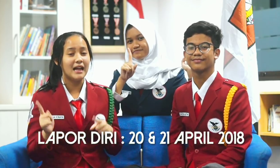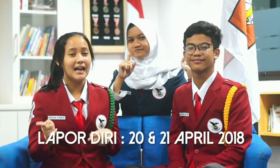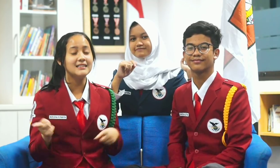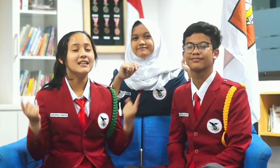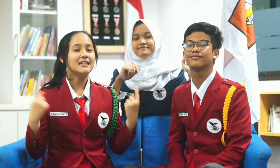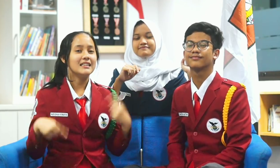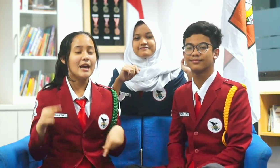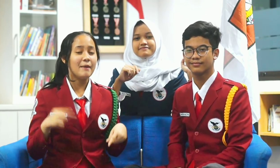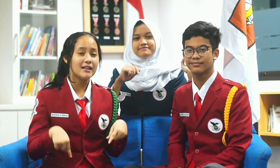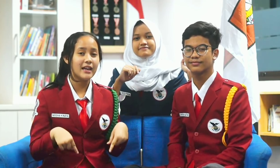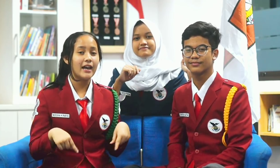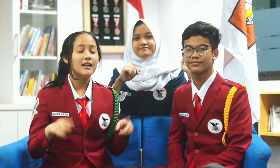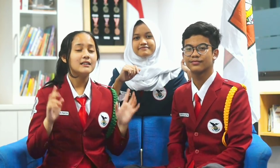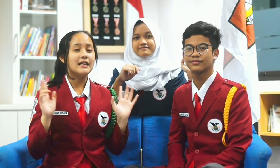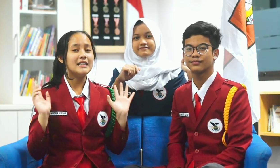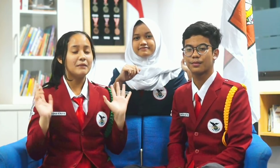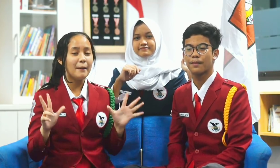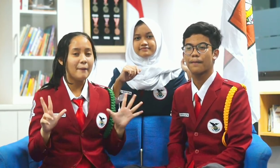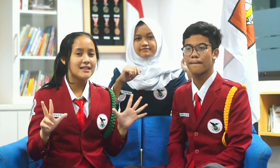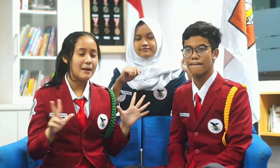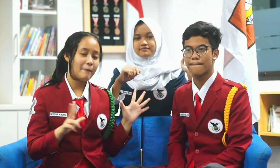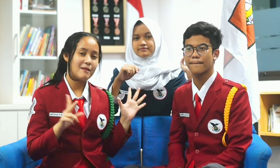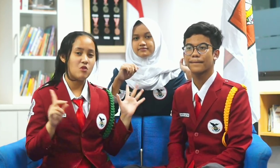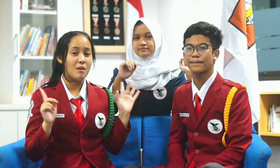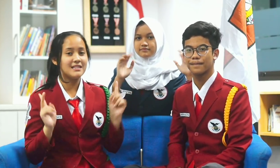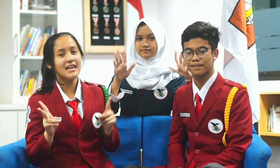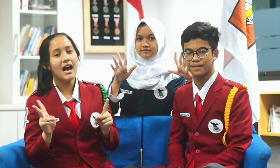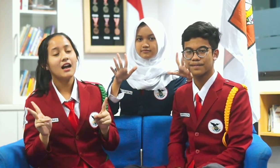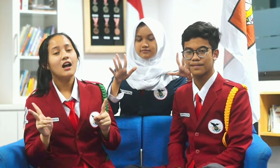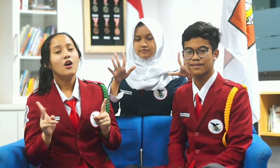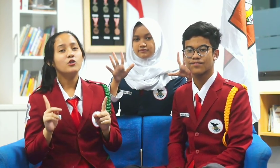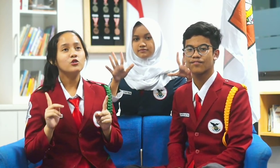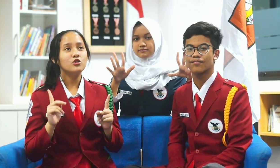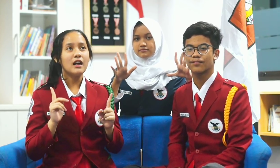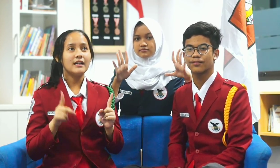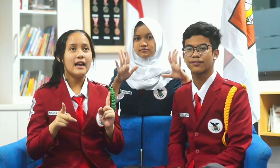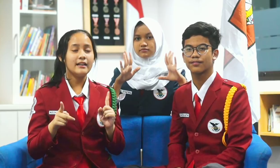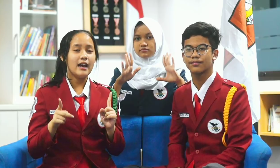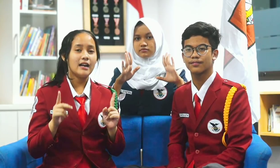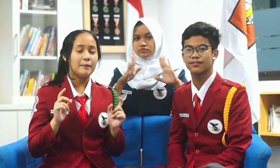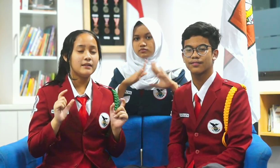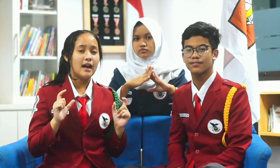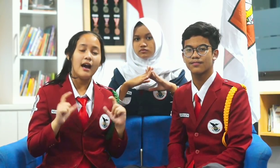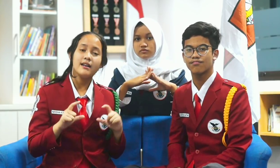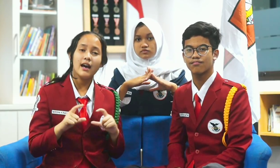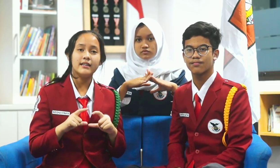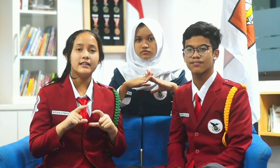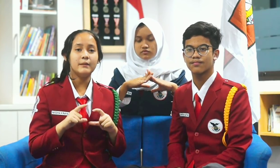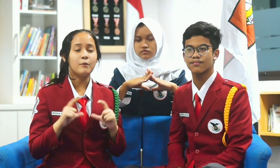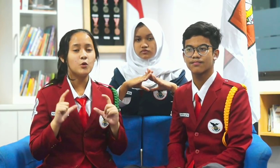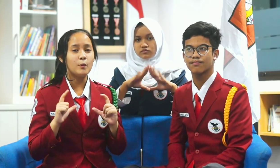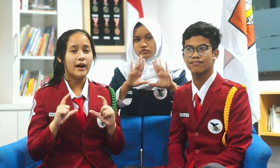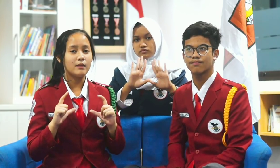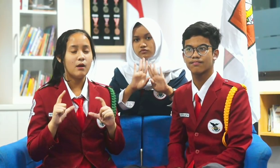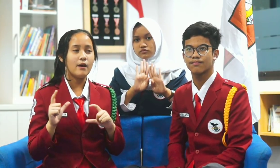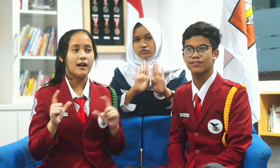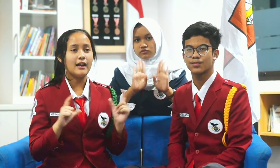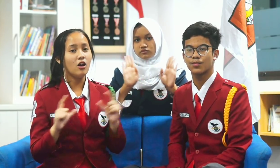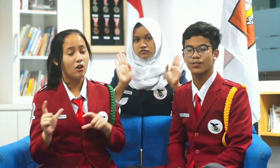20-21 April 2018 di MHT dari jam 8 sampai jam 12 siang. Untuk kalian yang namanya ada di pengumuman bahwa kalian